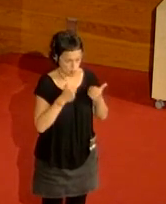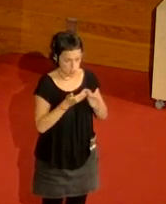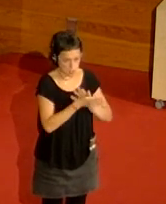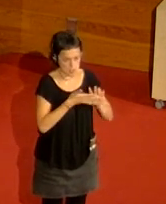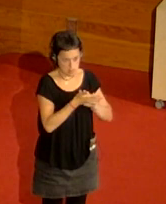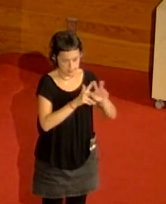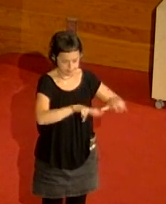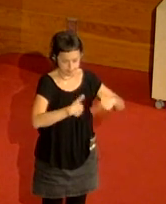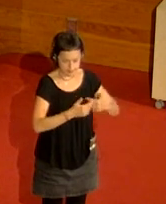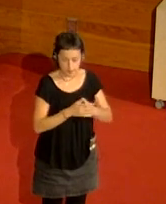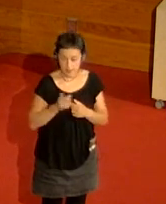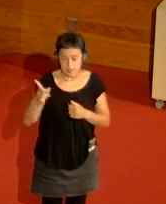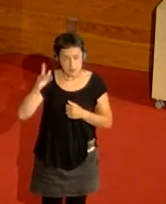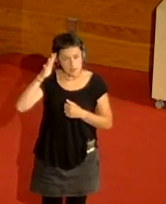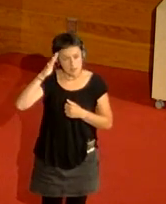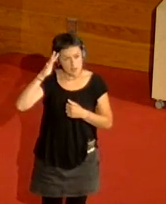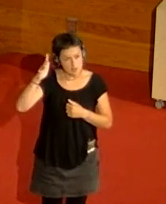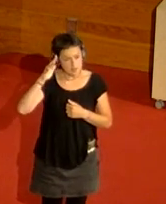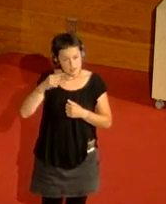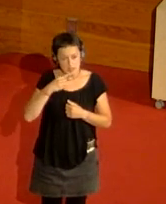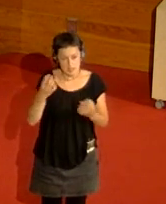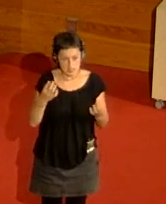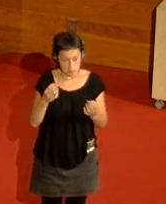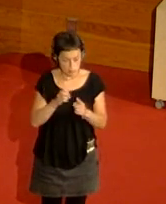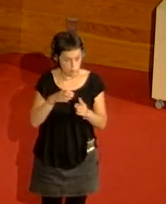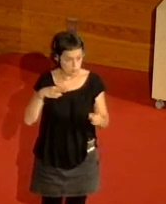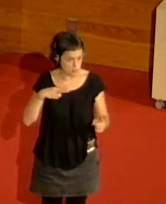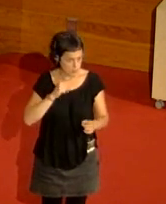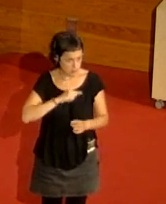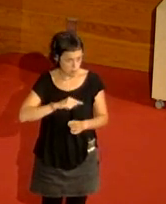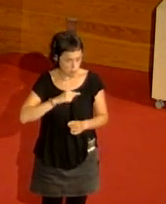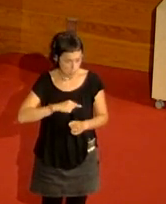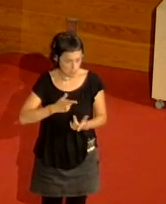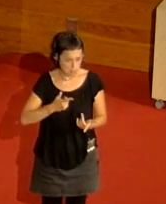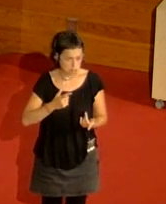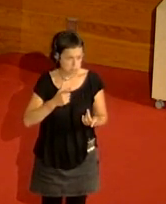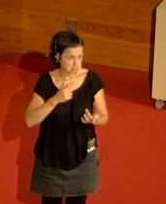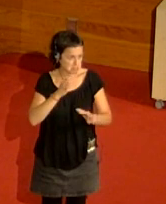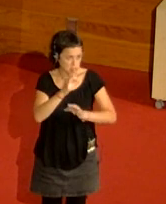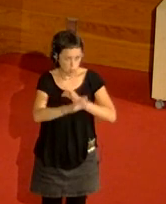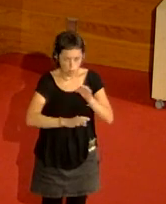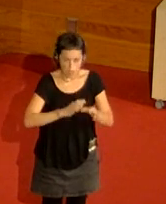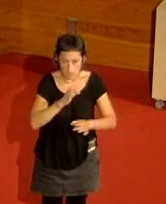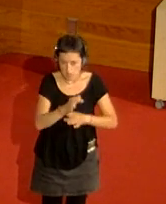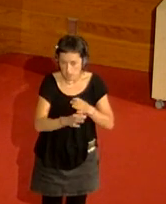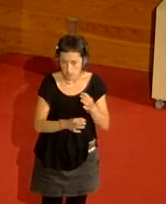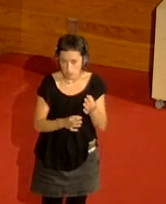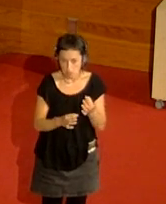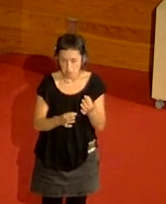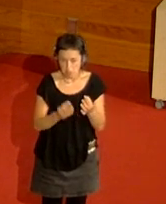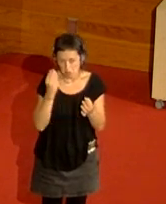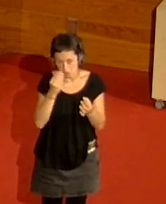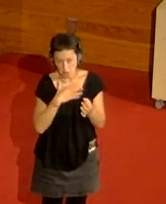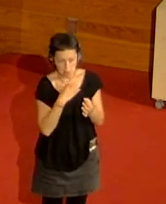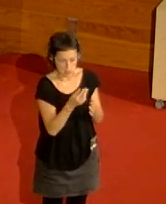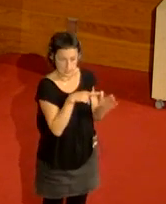afirmaba que desde un punto de vista moral una organización y podríamos yo creo que extrapolarlo también a una